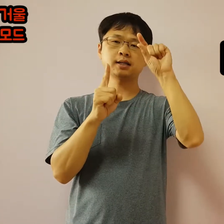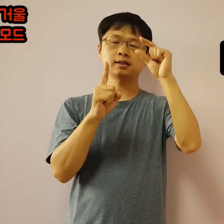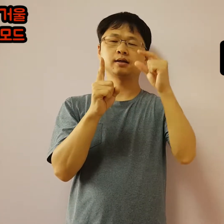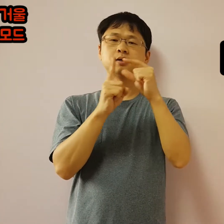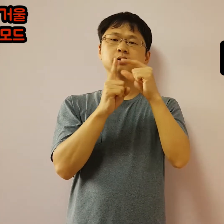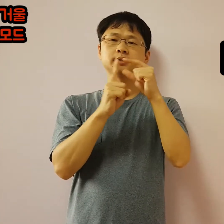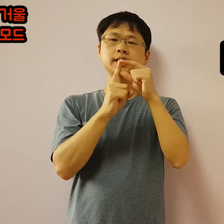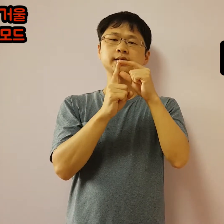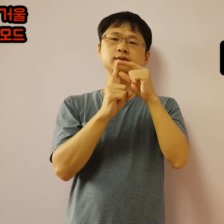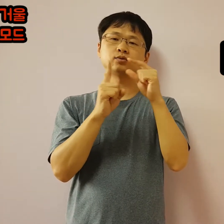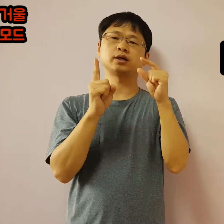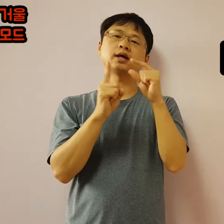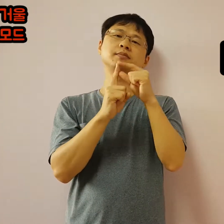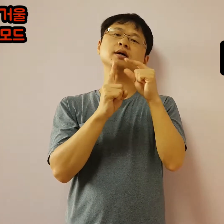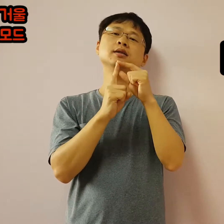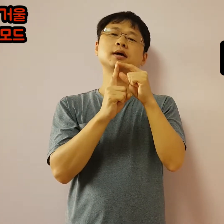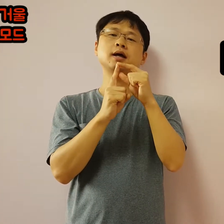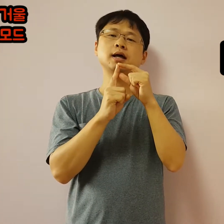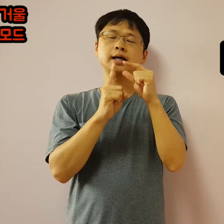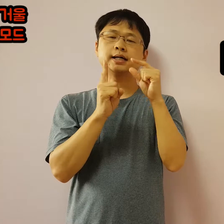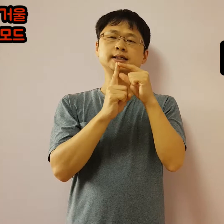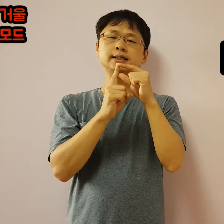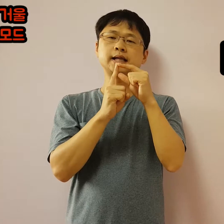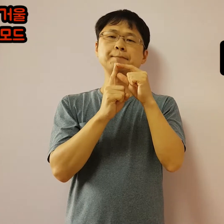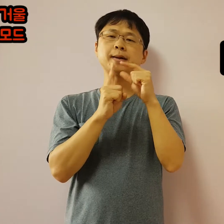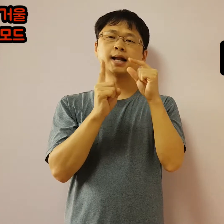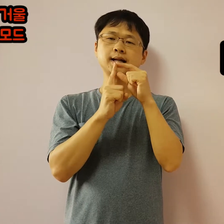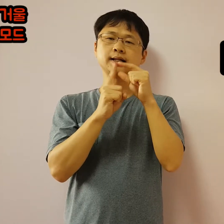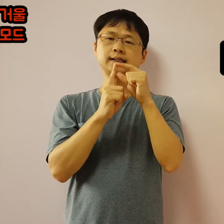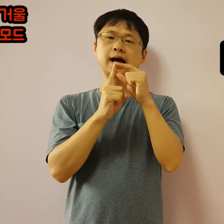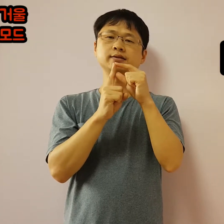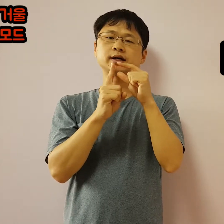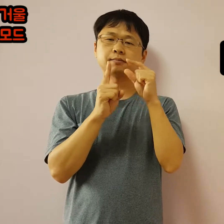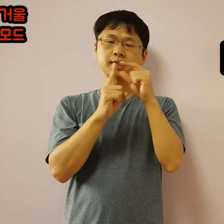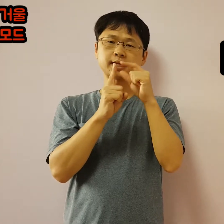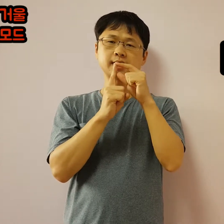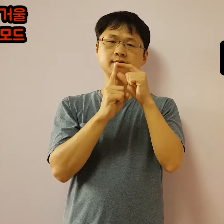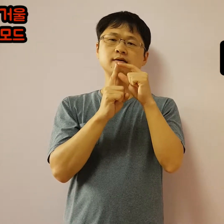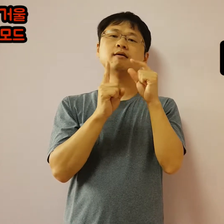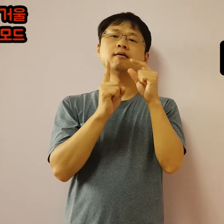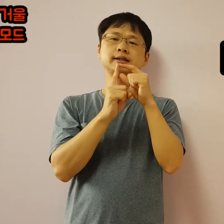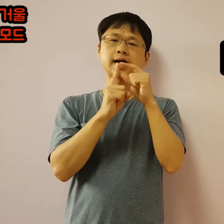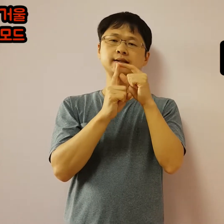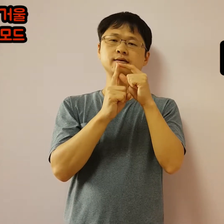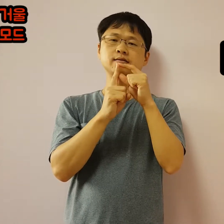한마디만 제한적으로 얘기하면 낱말, 단어가 됩니다. 단어.